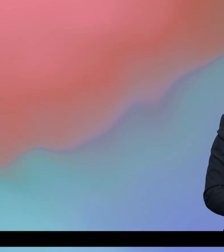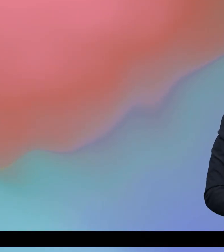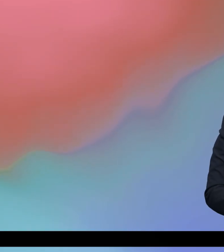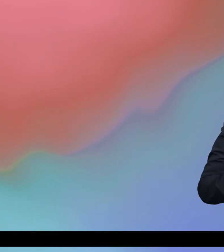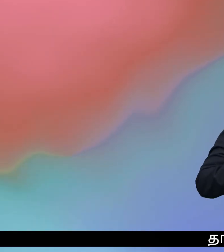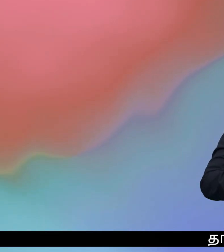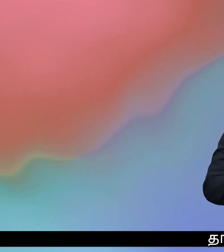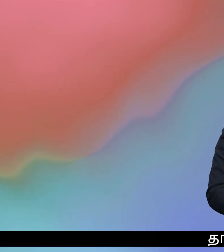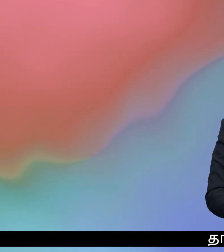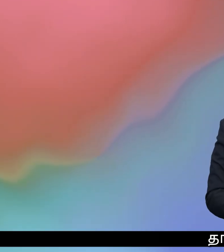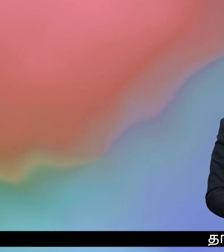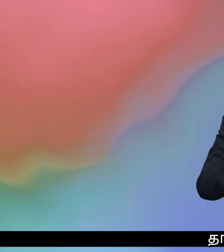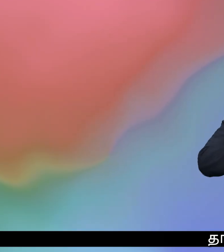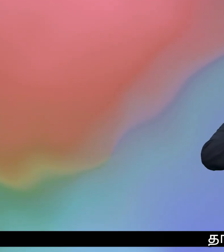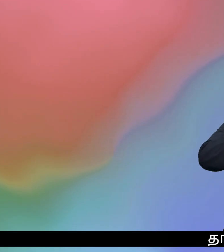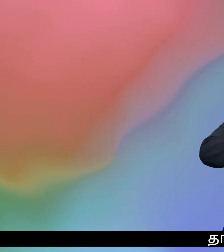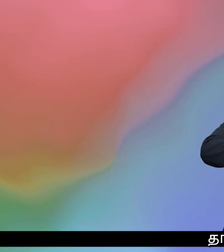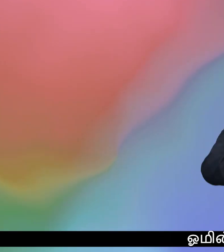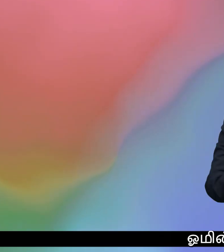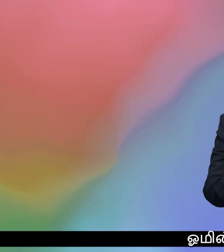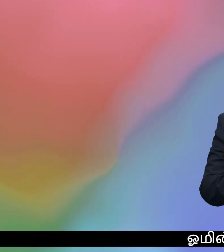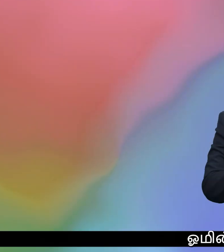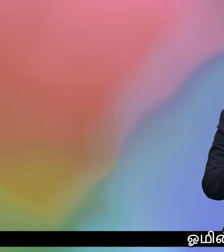இப்போது தாமதிக்காமல் ஓம் விதி மற்றும்